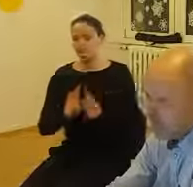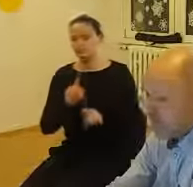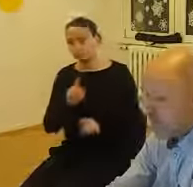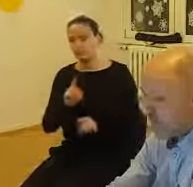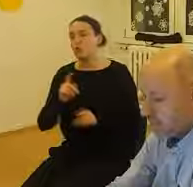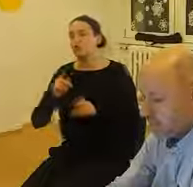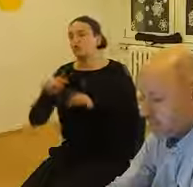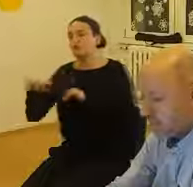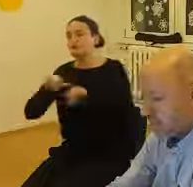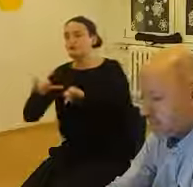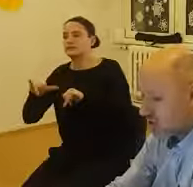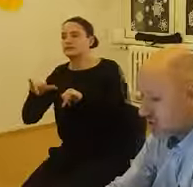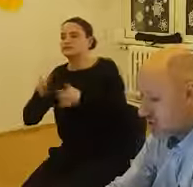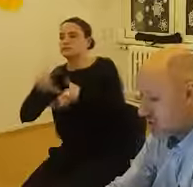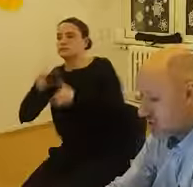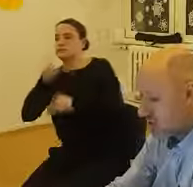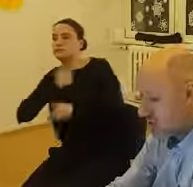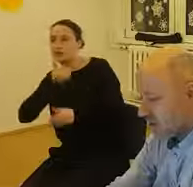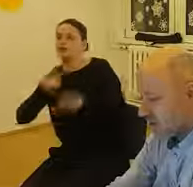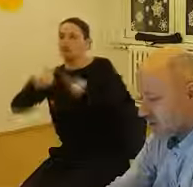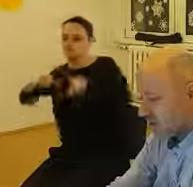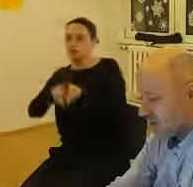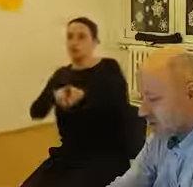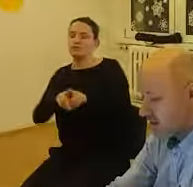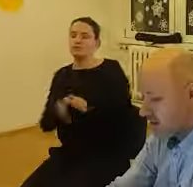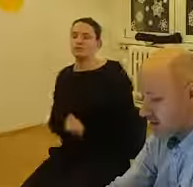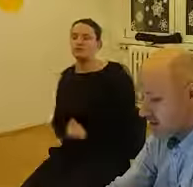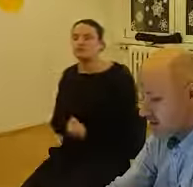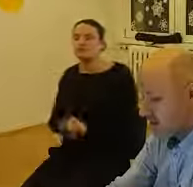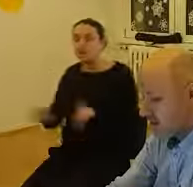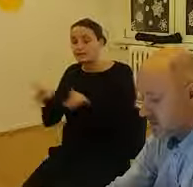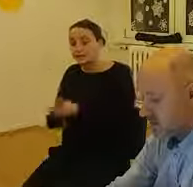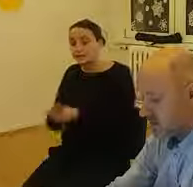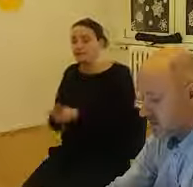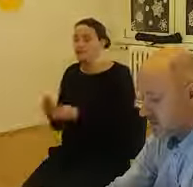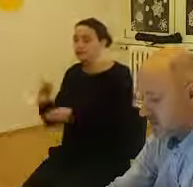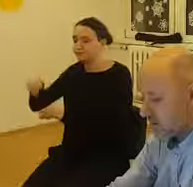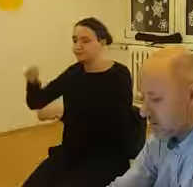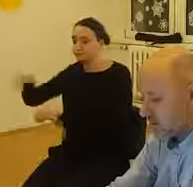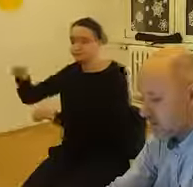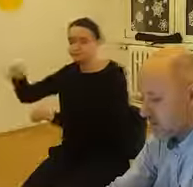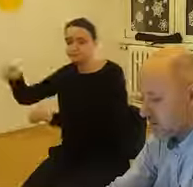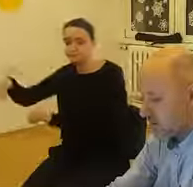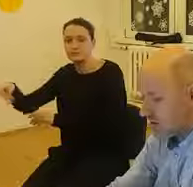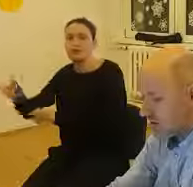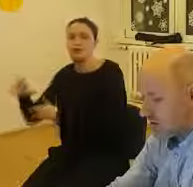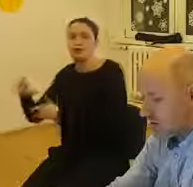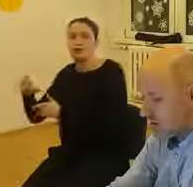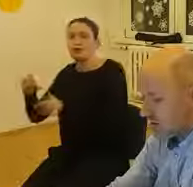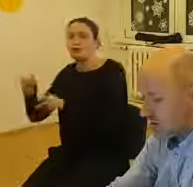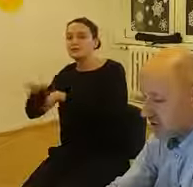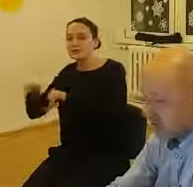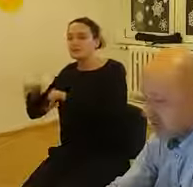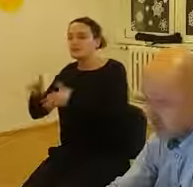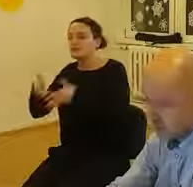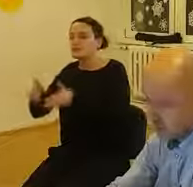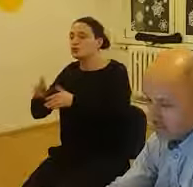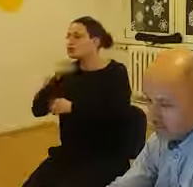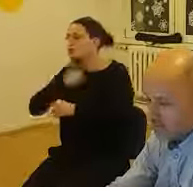zrobione. Kolejna rzecz to przy ulicy Jagiellońskiej nasadzenia zrobione przez również Gdański Zarząd Drugi